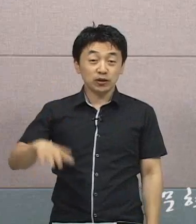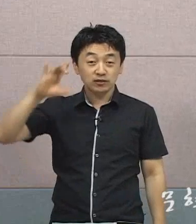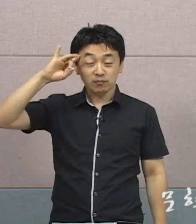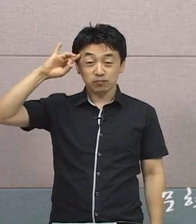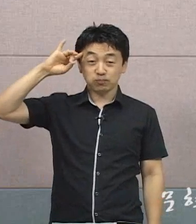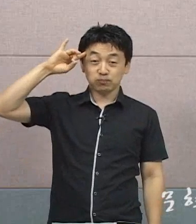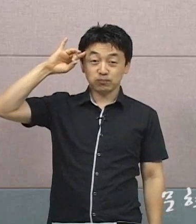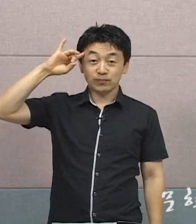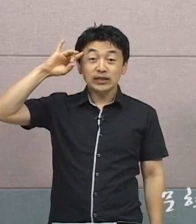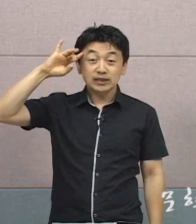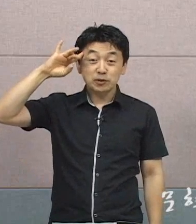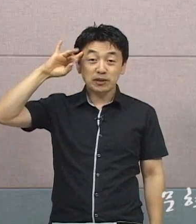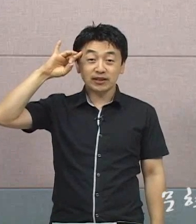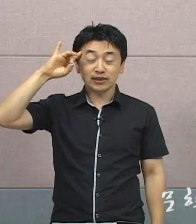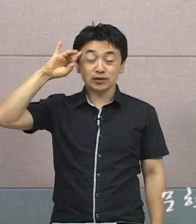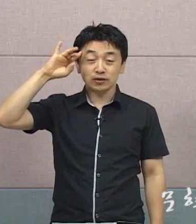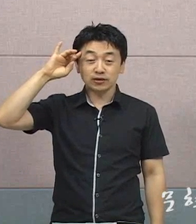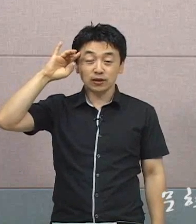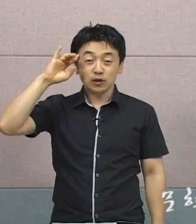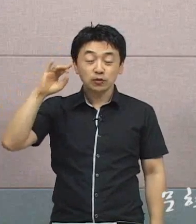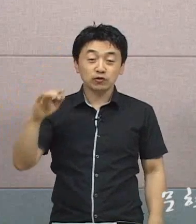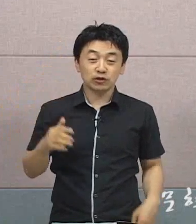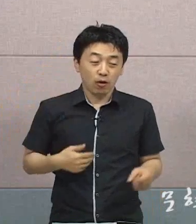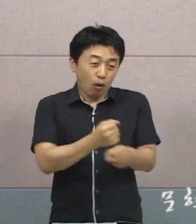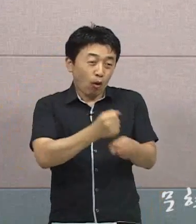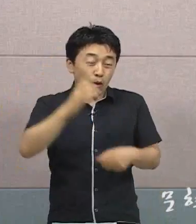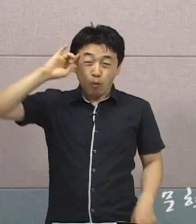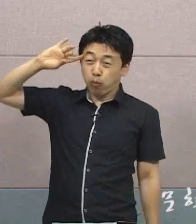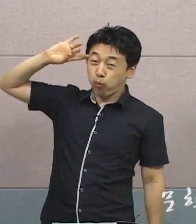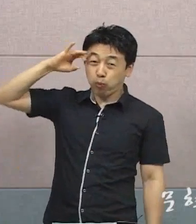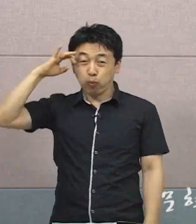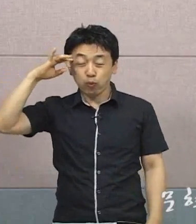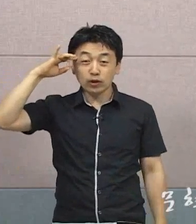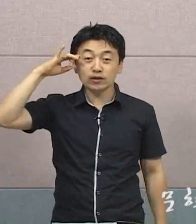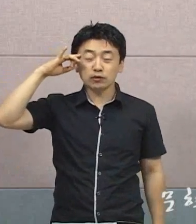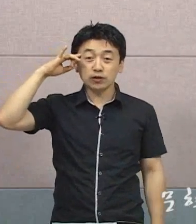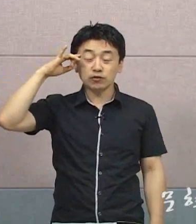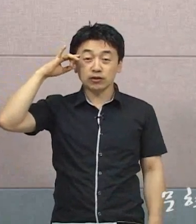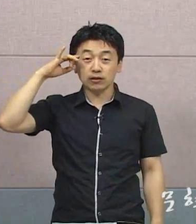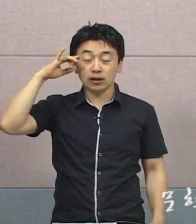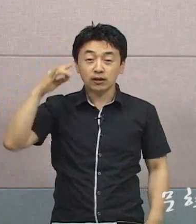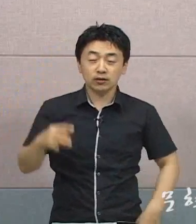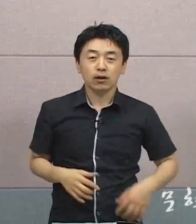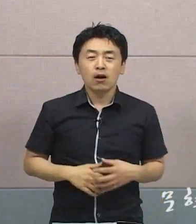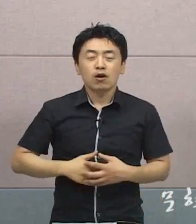하나는요, 심심하다라는 단어죠. 근데 농식 수화를 이렇게 사용을 할 수도 있어요. 그래서